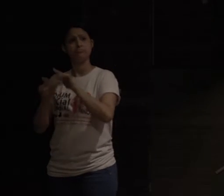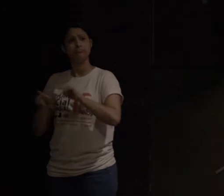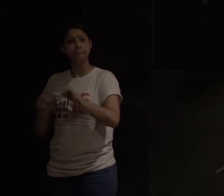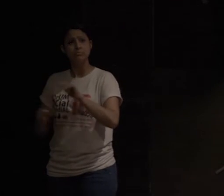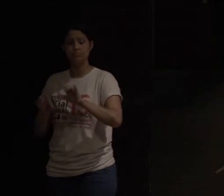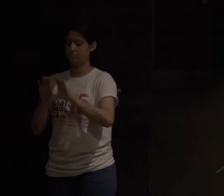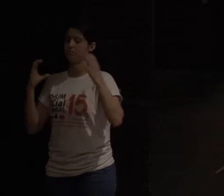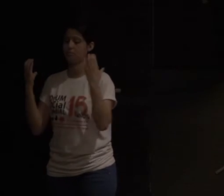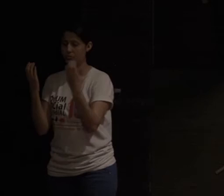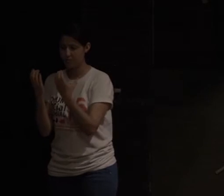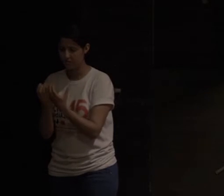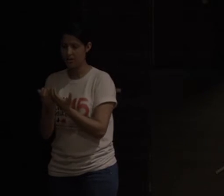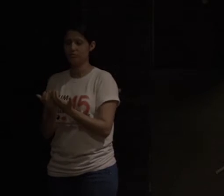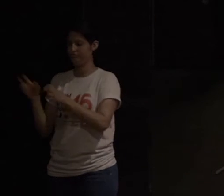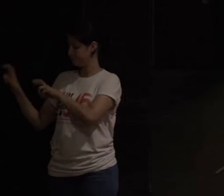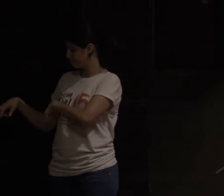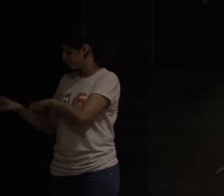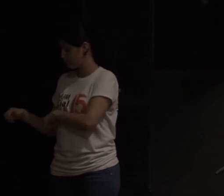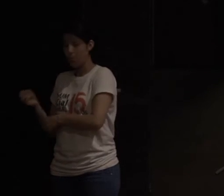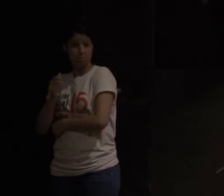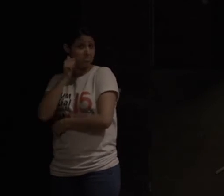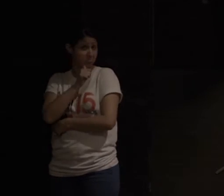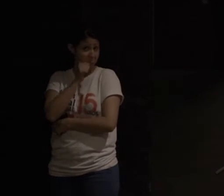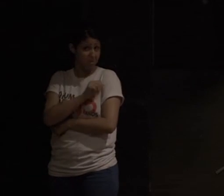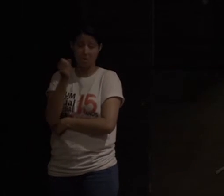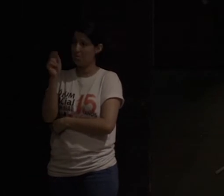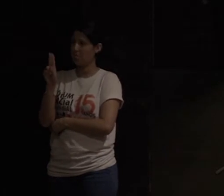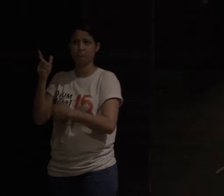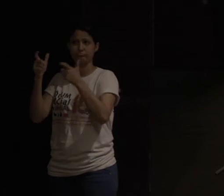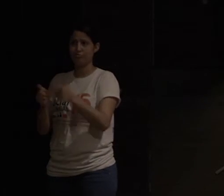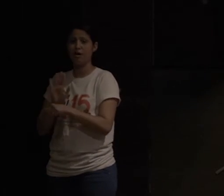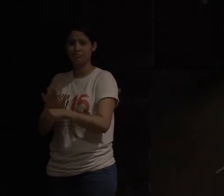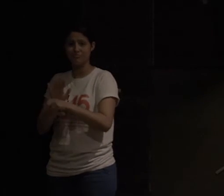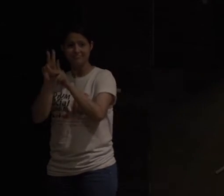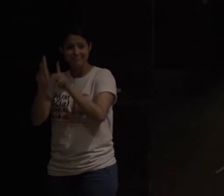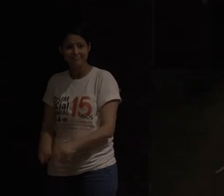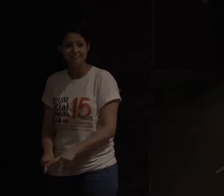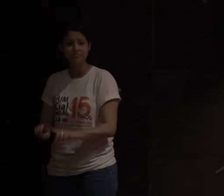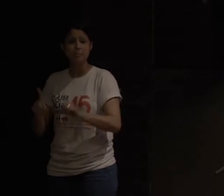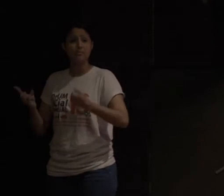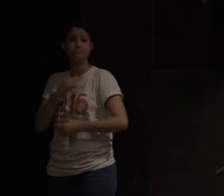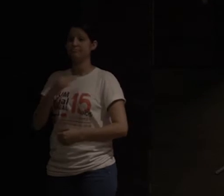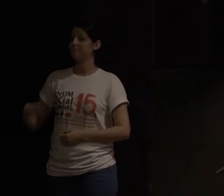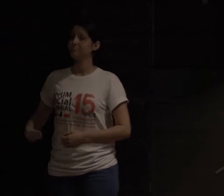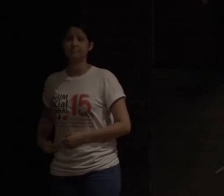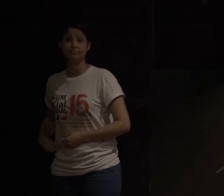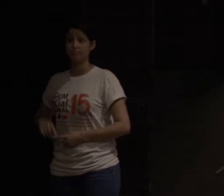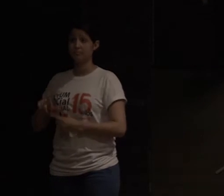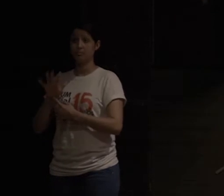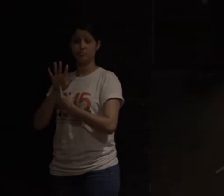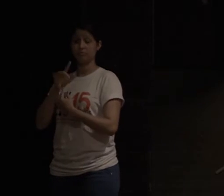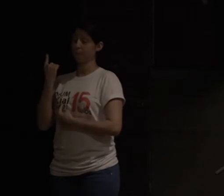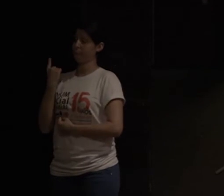numa comunidade urbana, ou de mulheres, ou da economia solidária, por que razão é o mestrando que depois apresenta sozinho